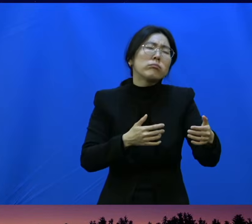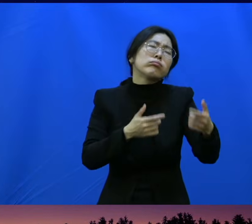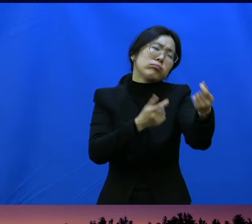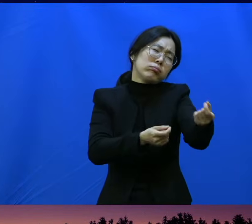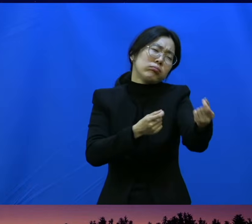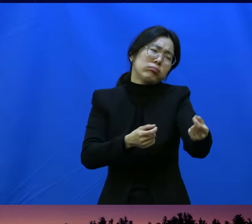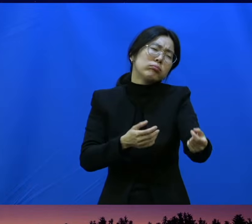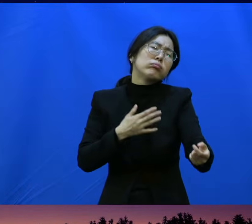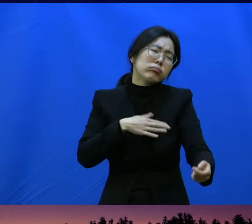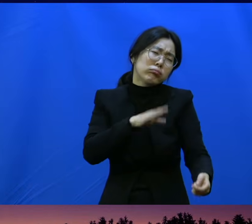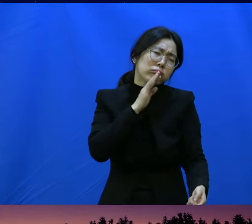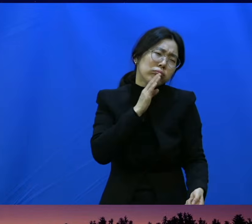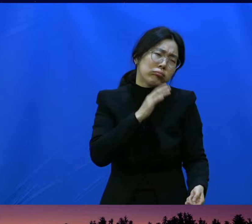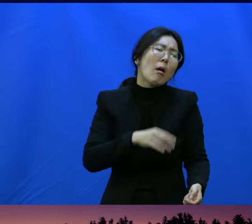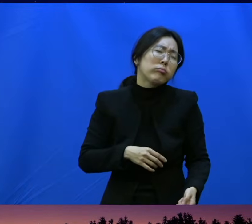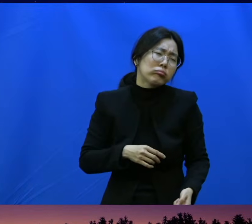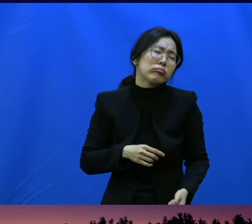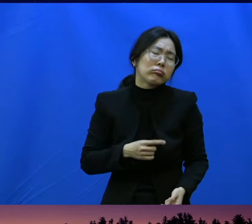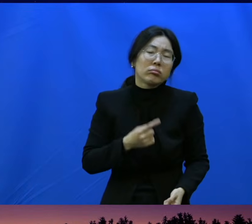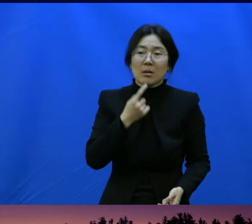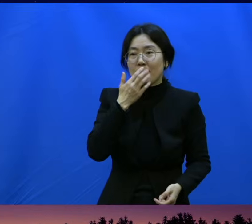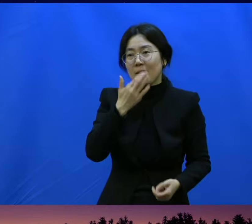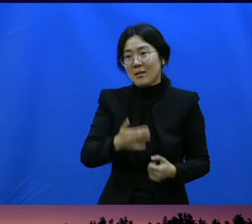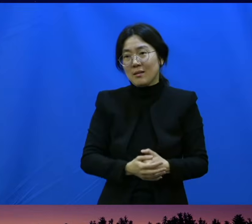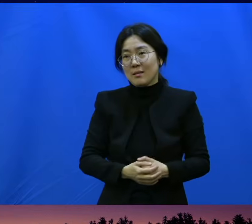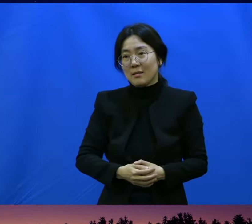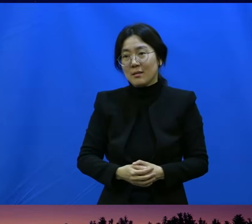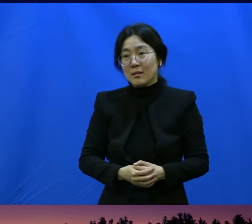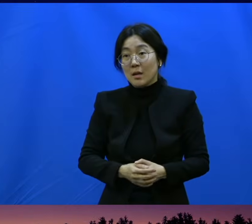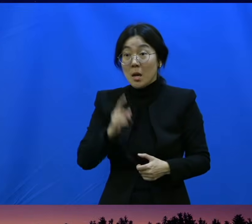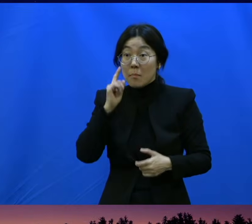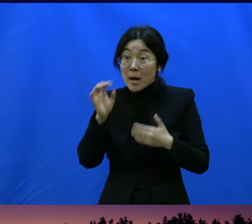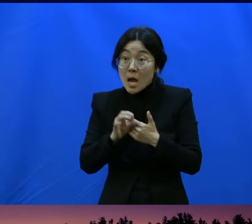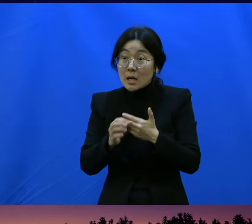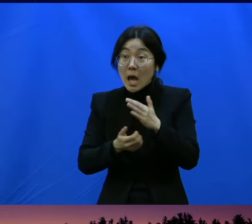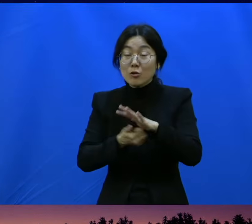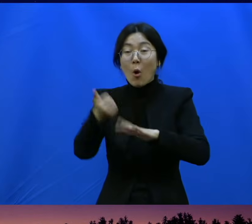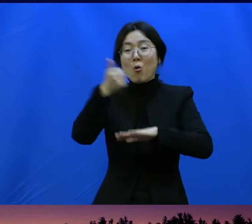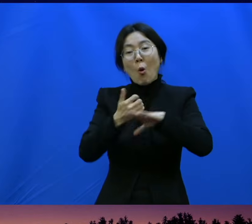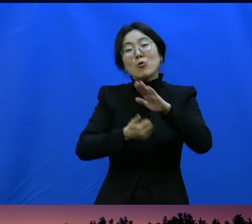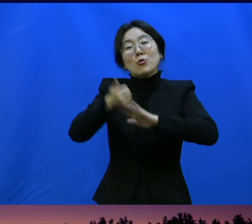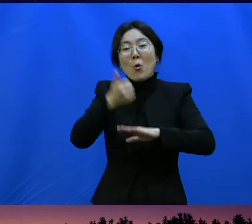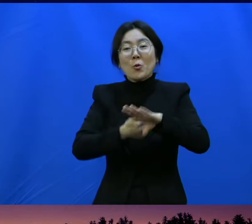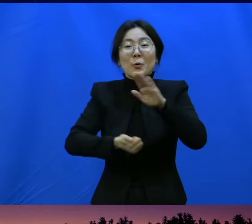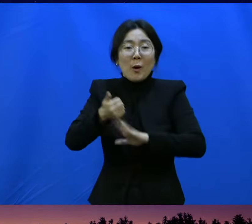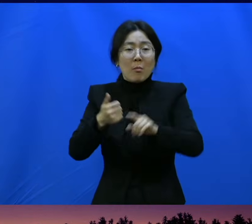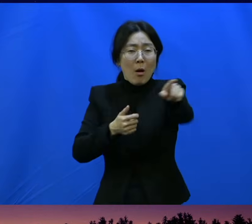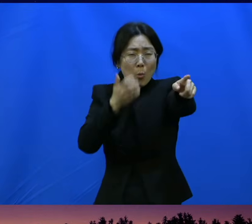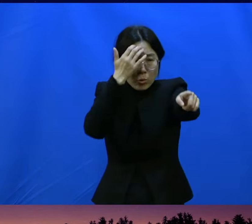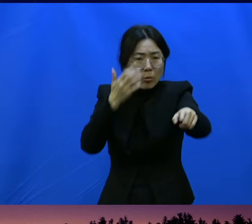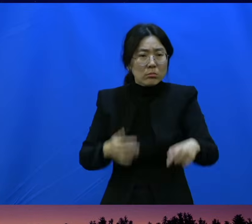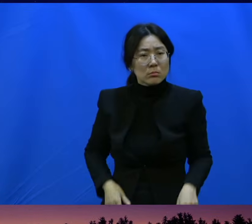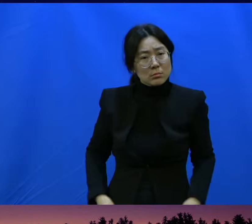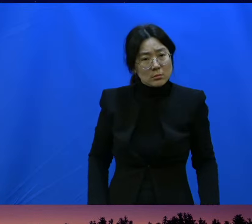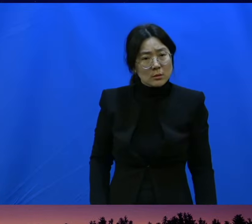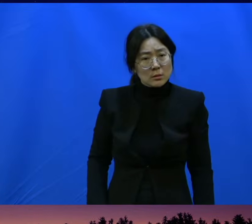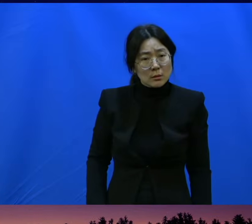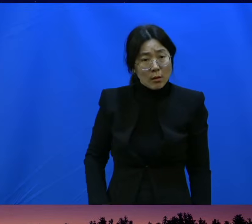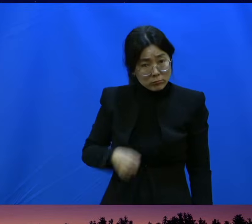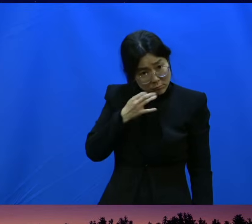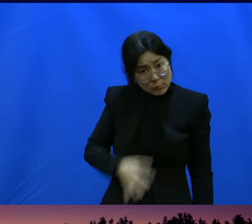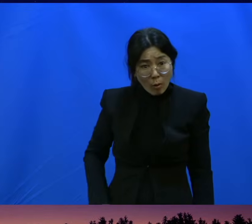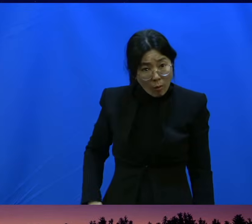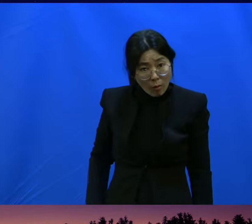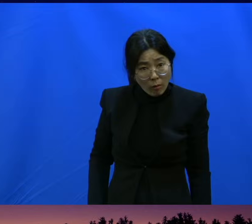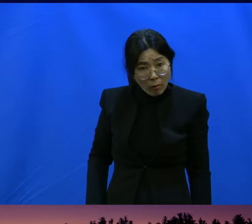만약에 그가 성공의 가도만 달렸다면 그런 약한 자와 고통받는 자들에 대한 이해가 부족했을 거예요.